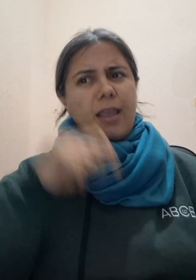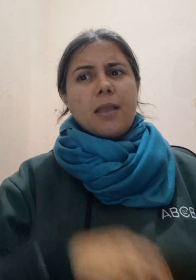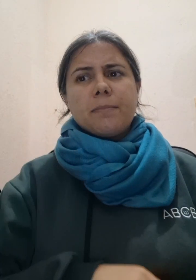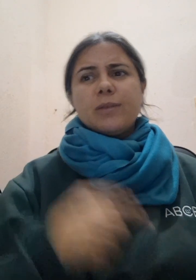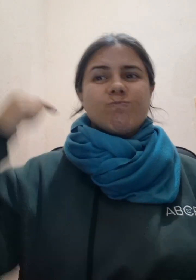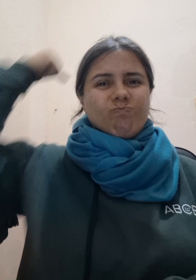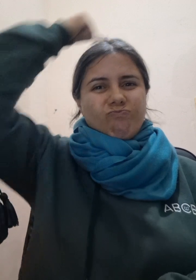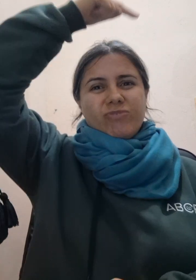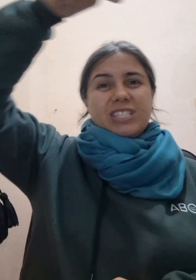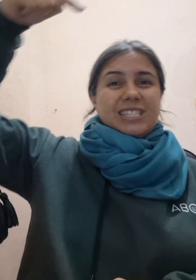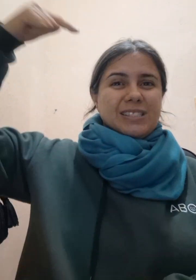comparação.